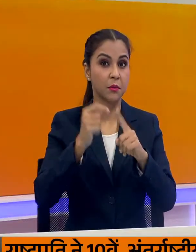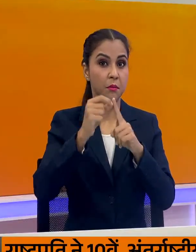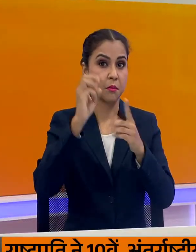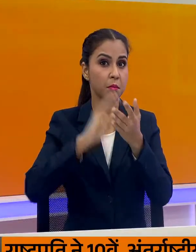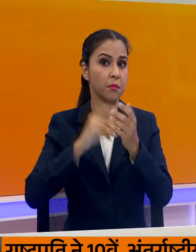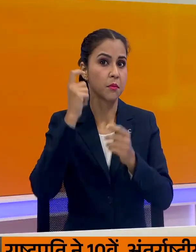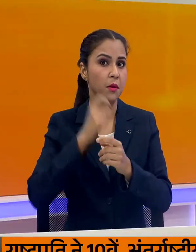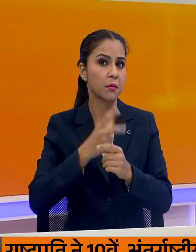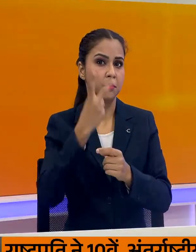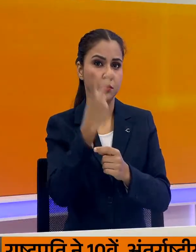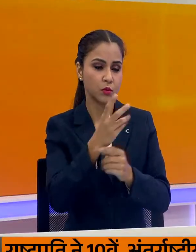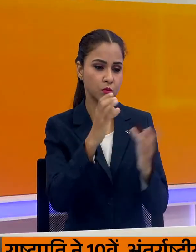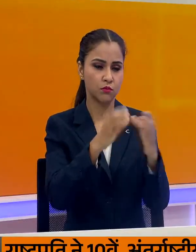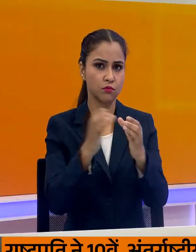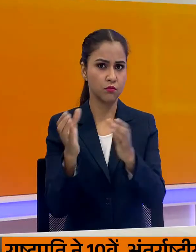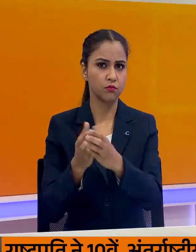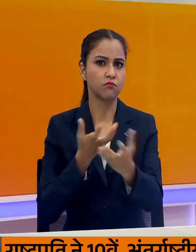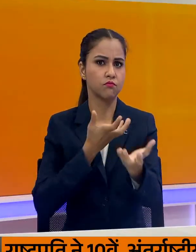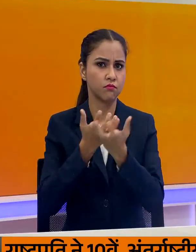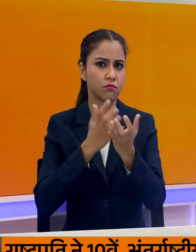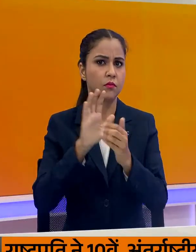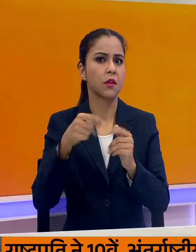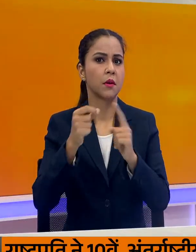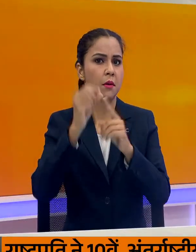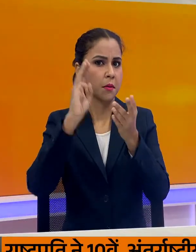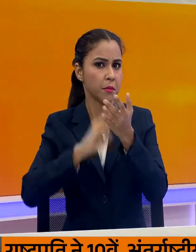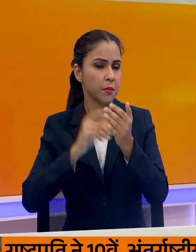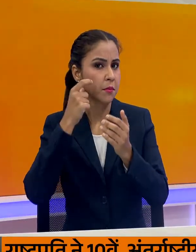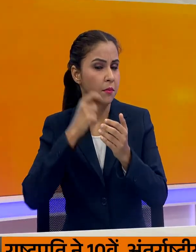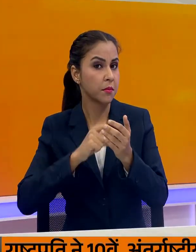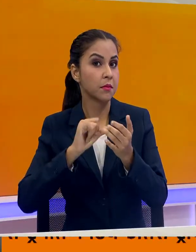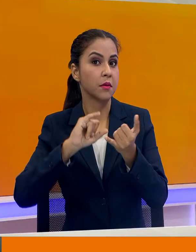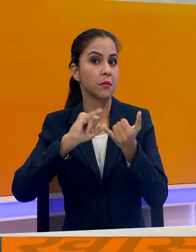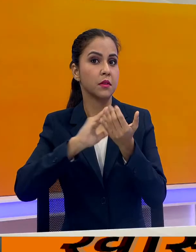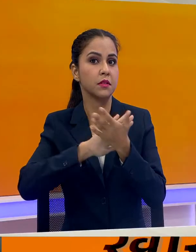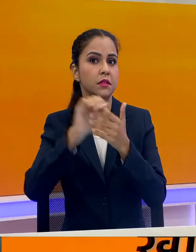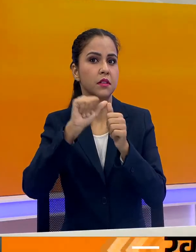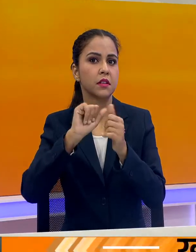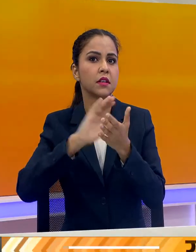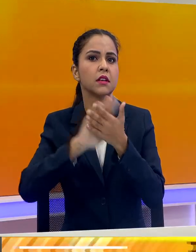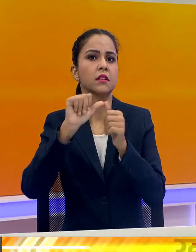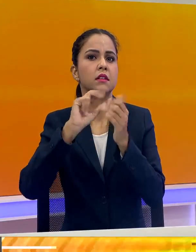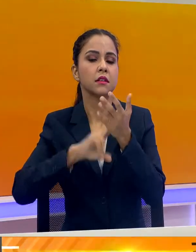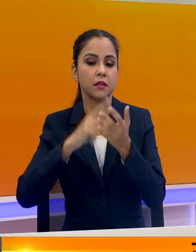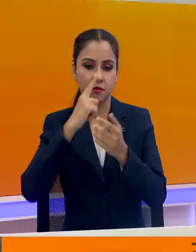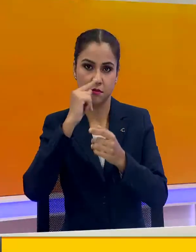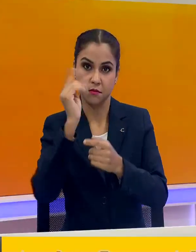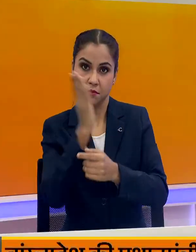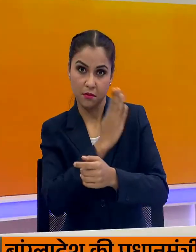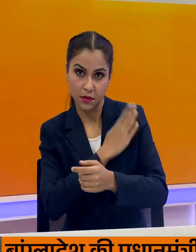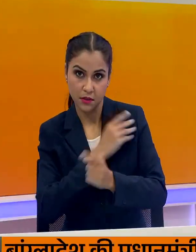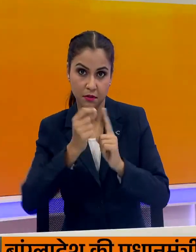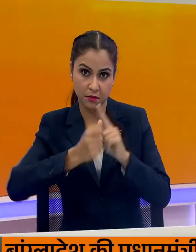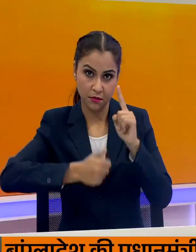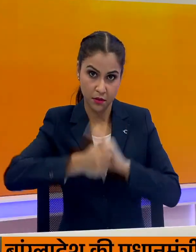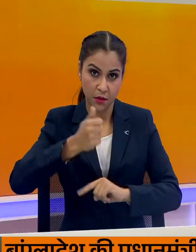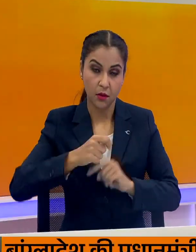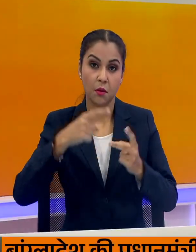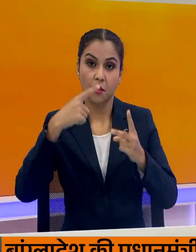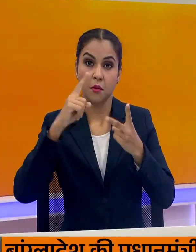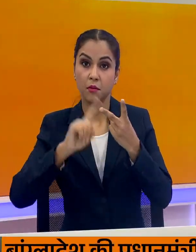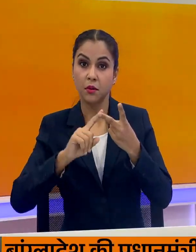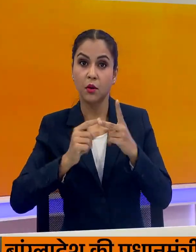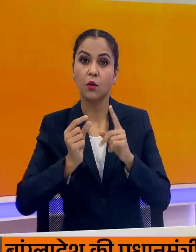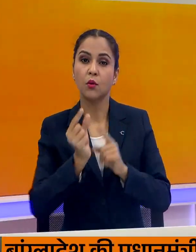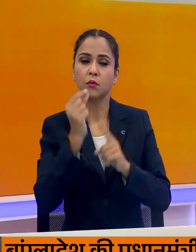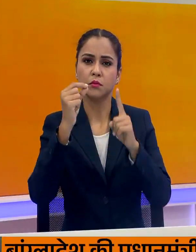साथ द्विपक्षीय परामर्श के अलावा पीएम शेख हसीना का राष्ट्रपति द्रौपदी मुर्मू और उपराष्ट्रपति जगदीप